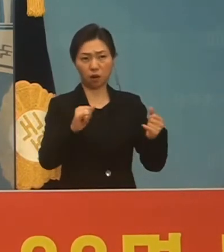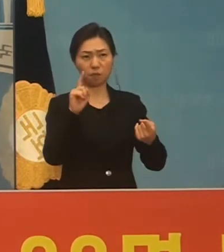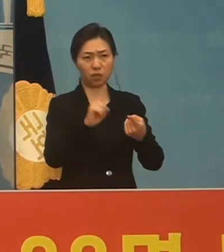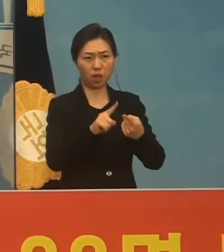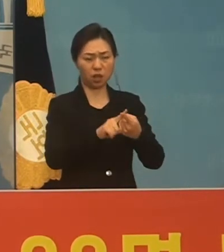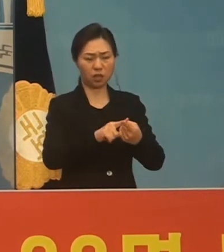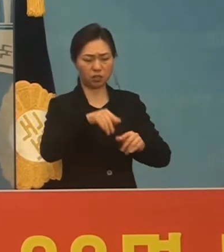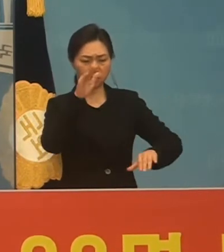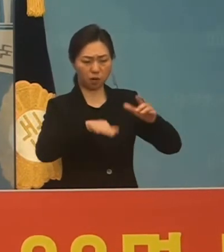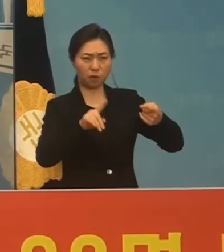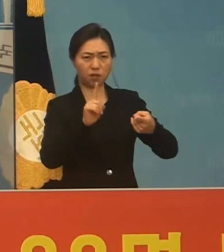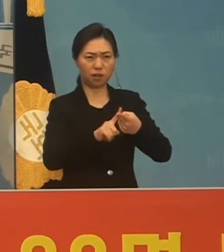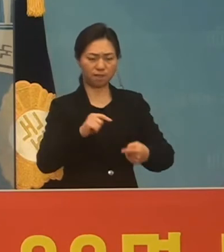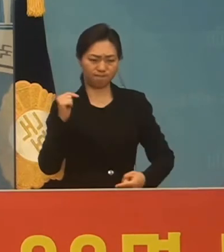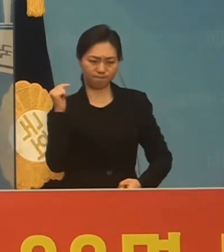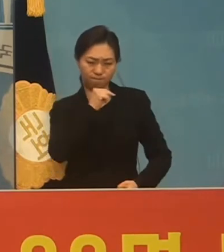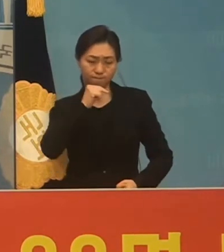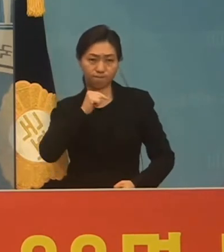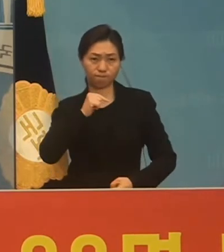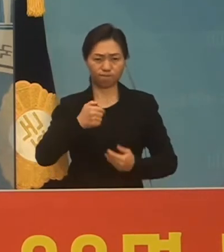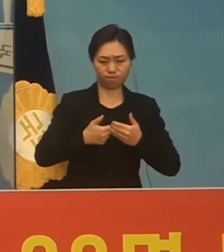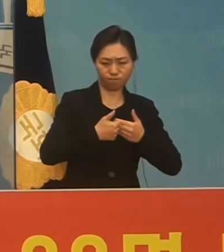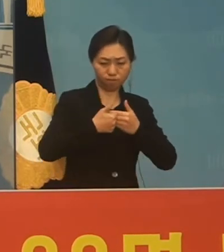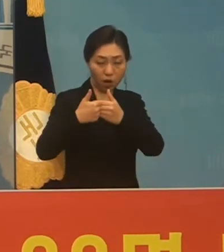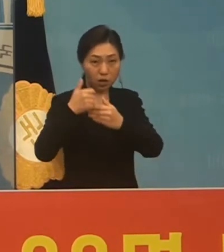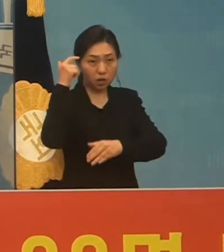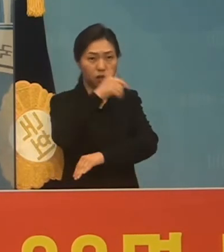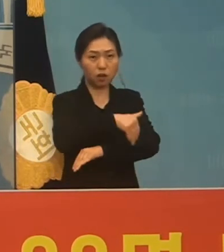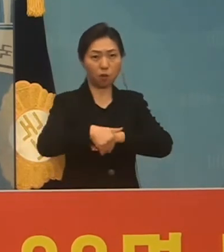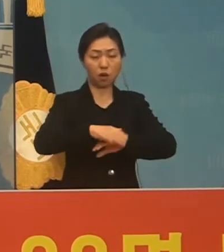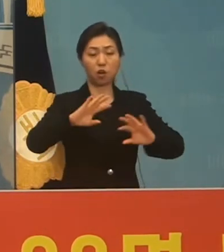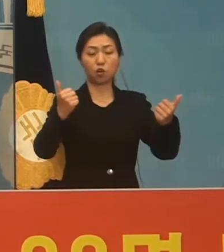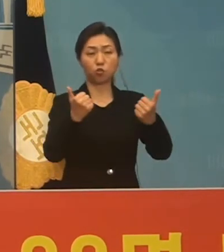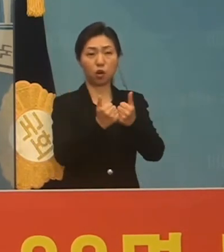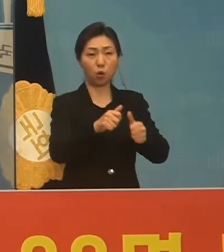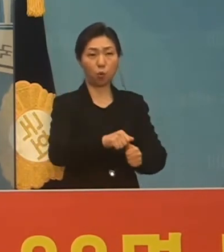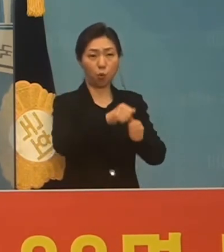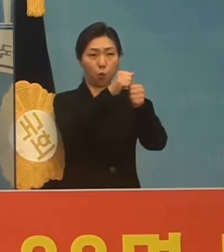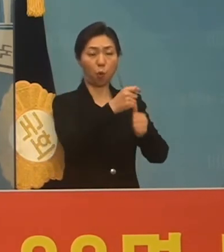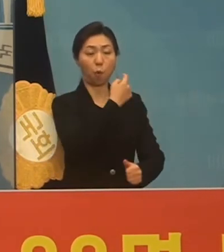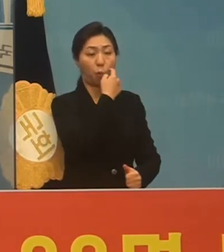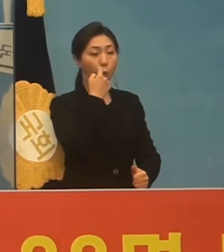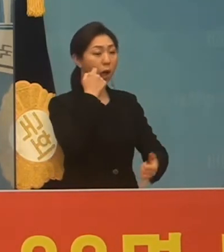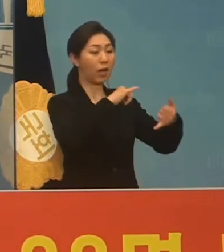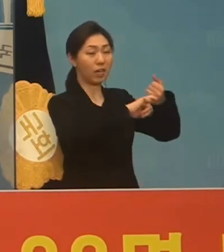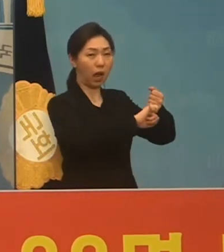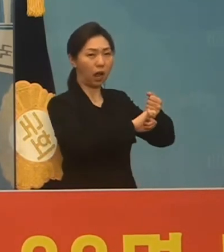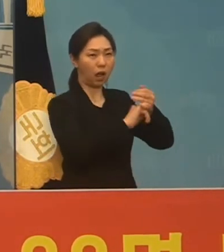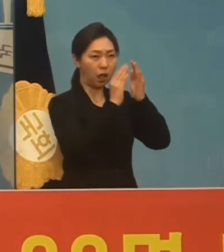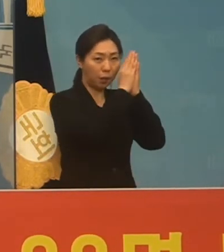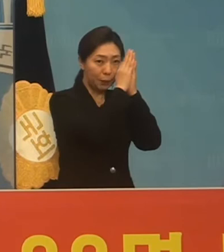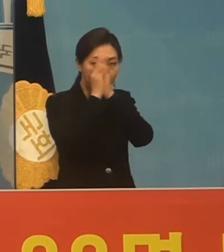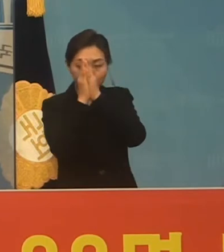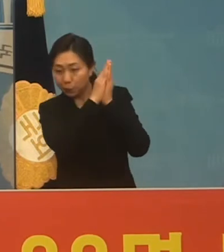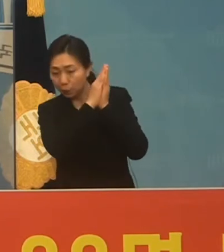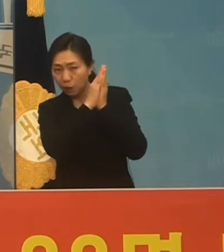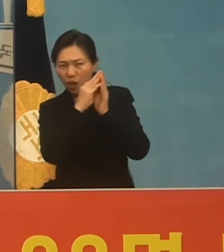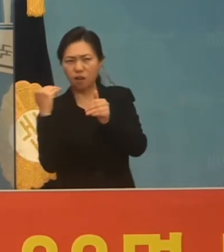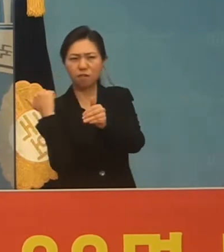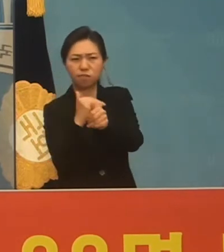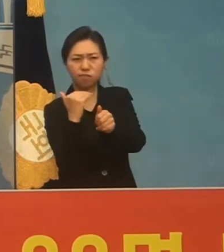것입니다. 국회에서는 고용 보장을 약속하고 뒤에서는 살인적인 집단 해고를